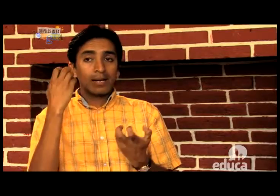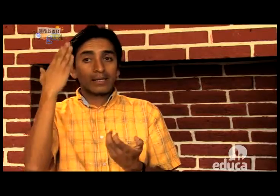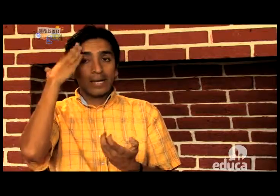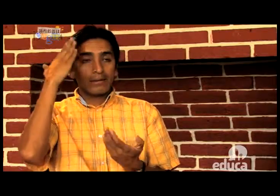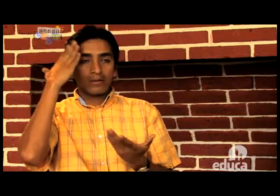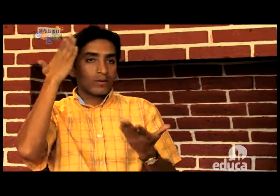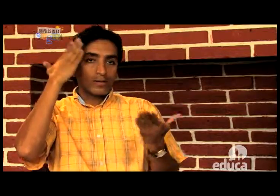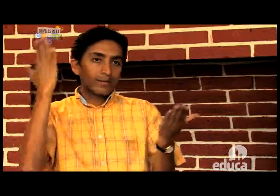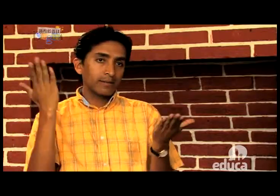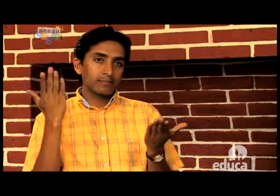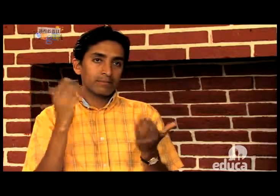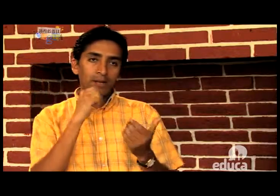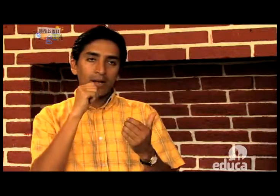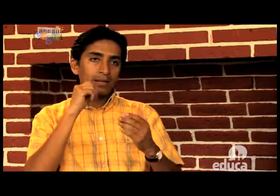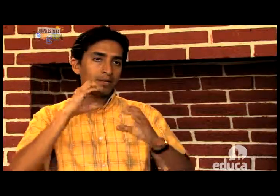razón por la que yo me he quedado sordo.